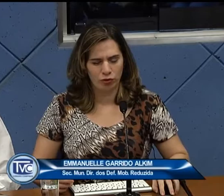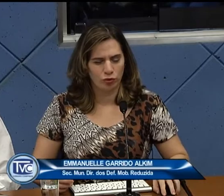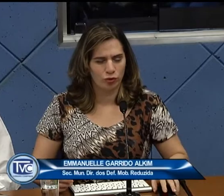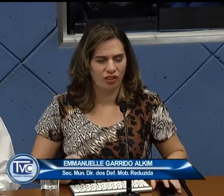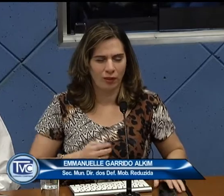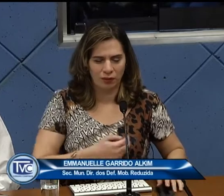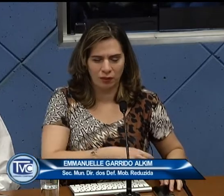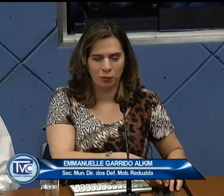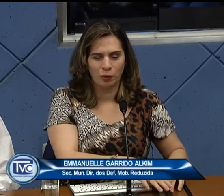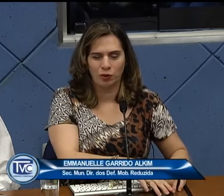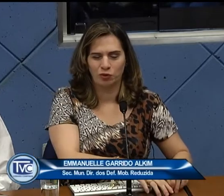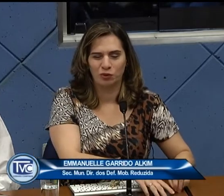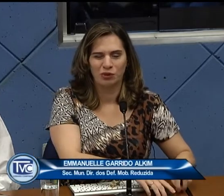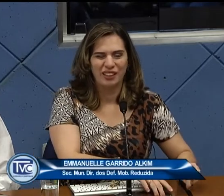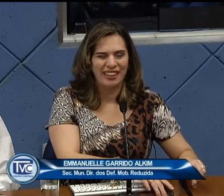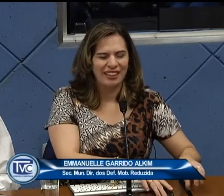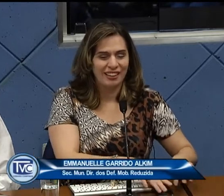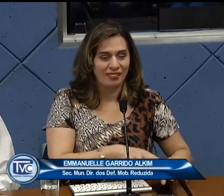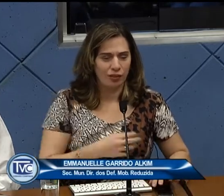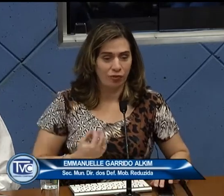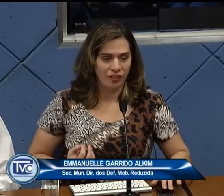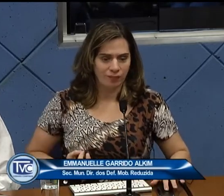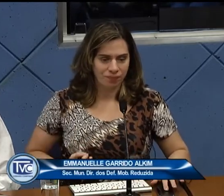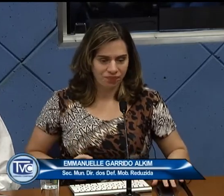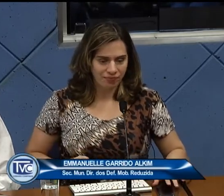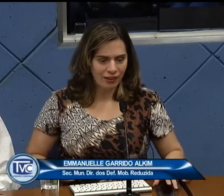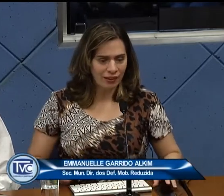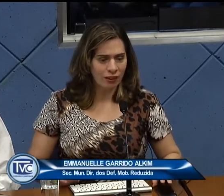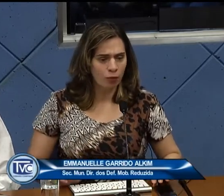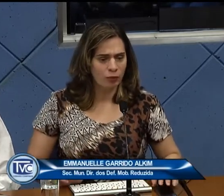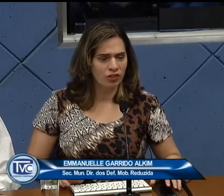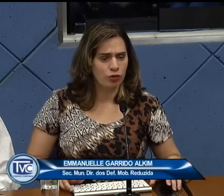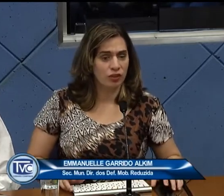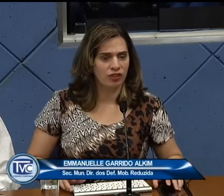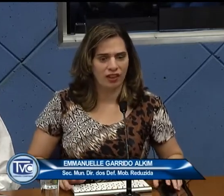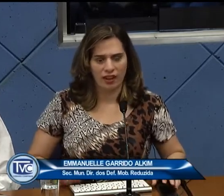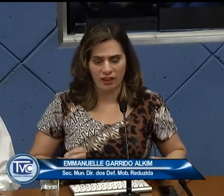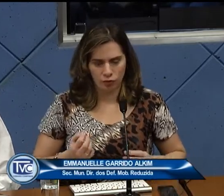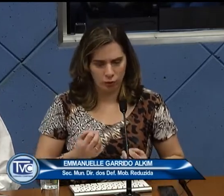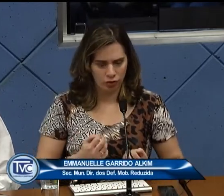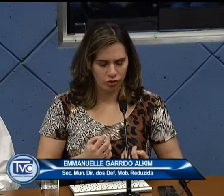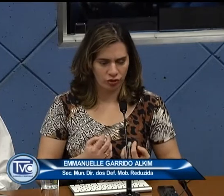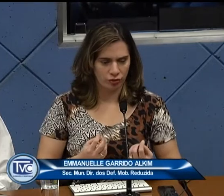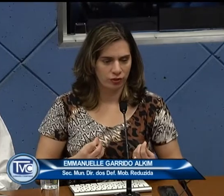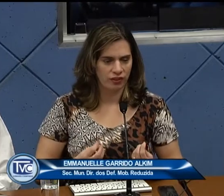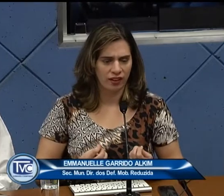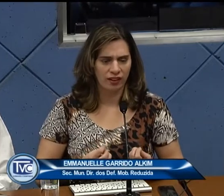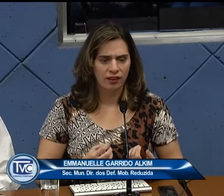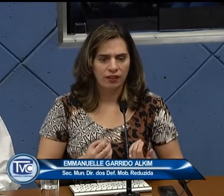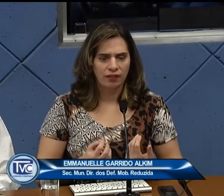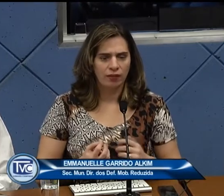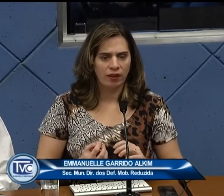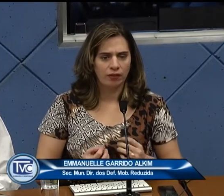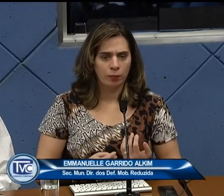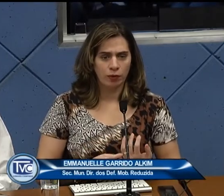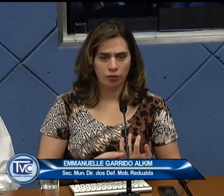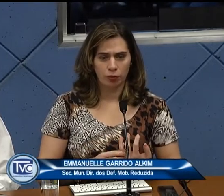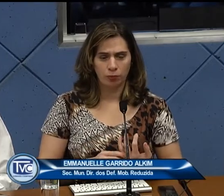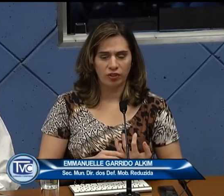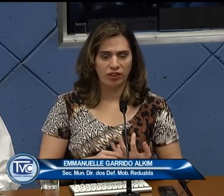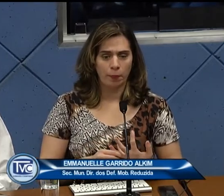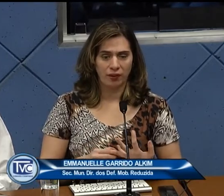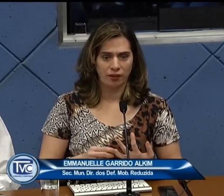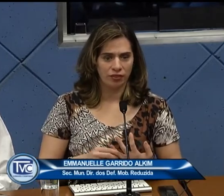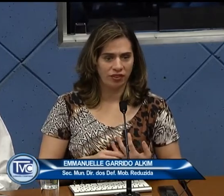Paulo? O professor sabe que eu não posso intervir em algumas questões e nem é esse o objetivo, ok? Então, Wellington, depois